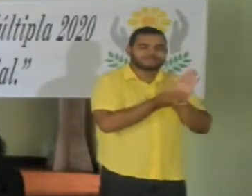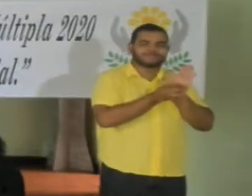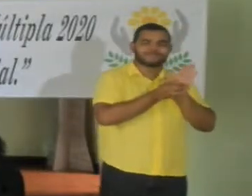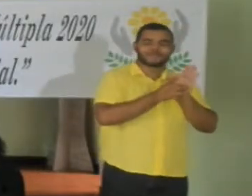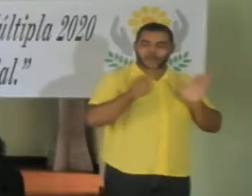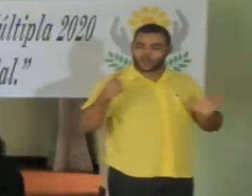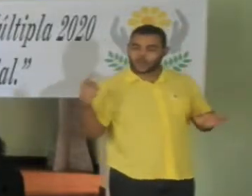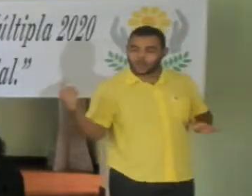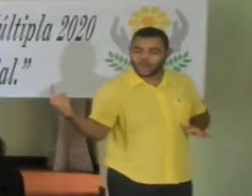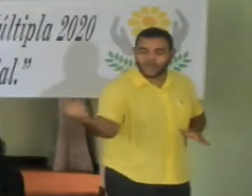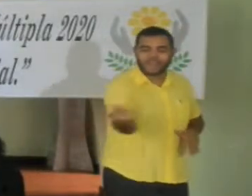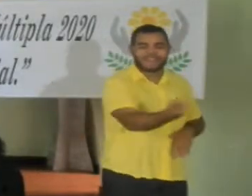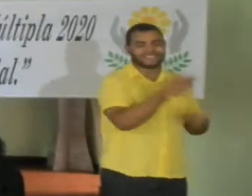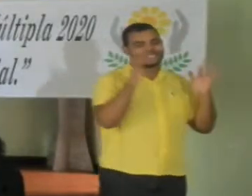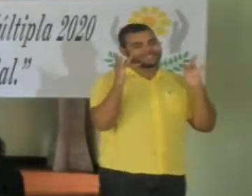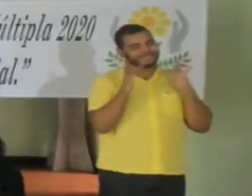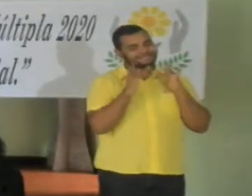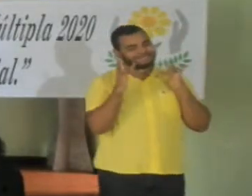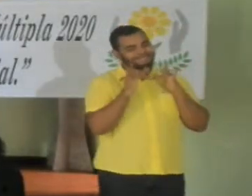nossa volta.